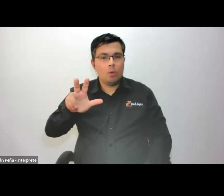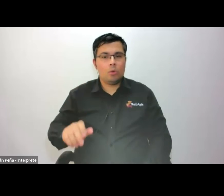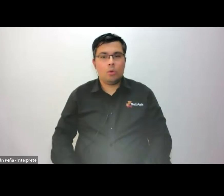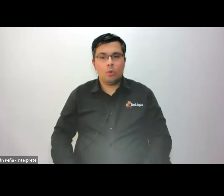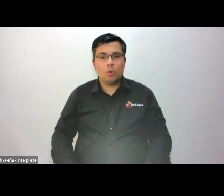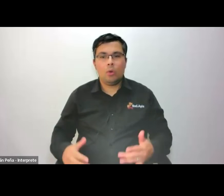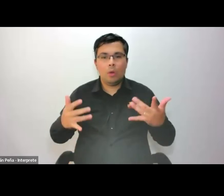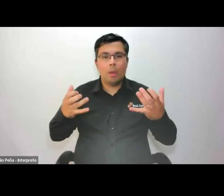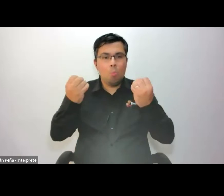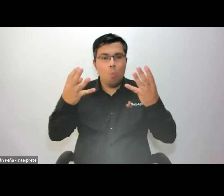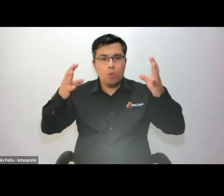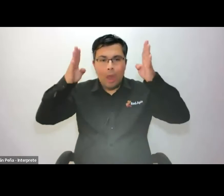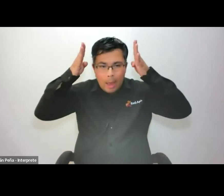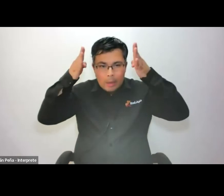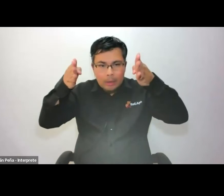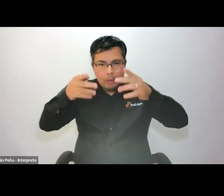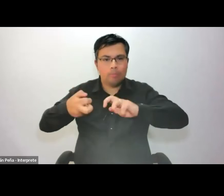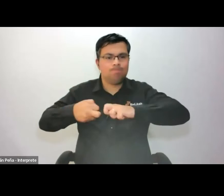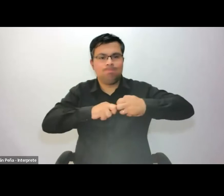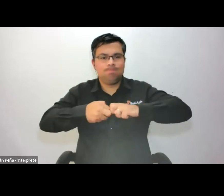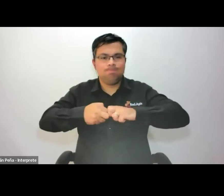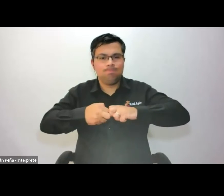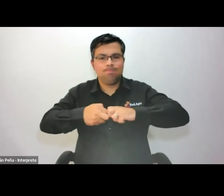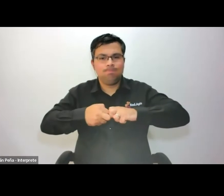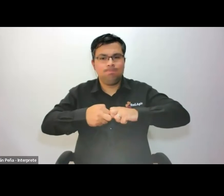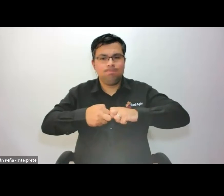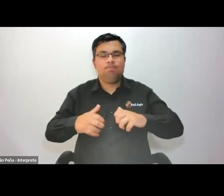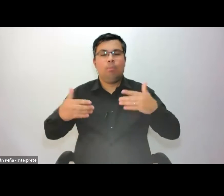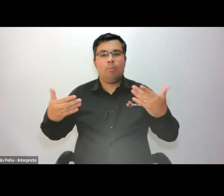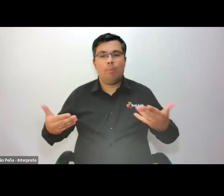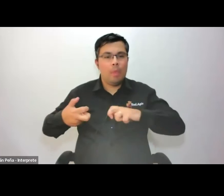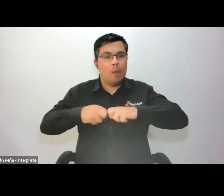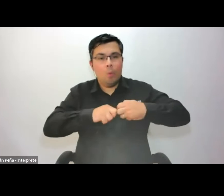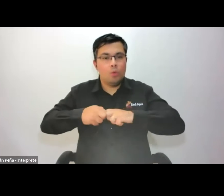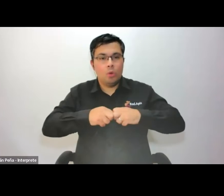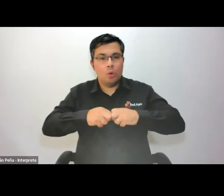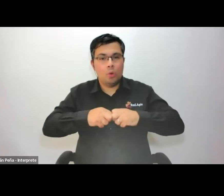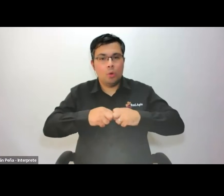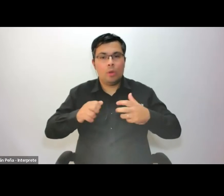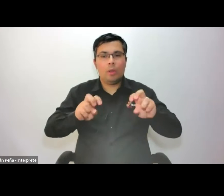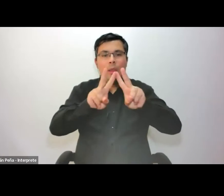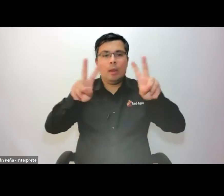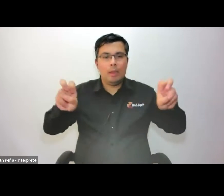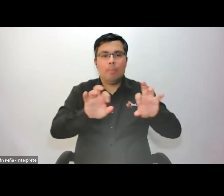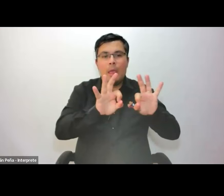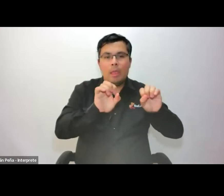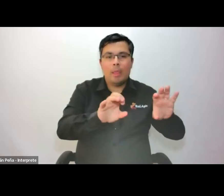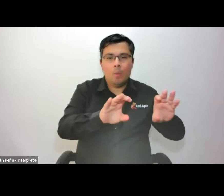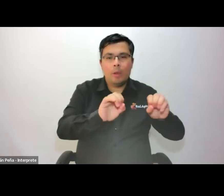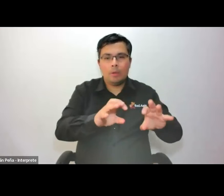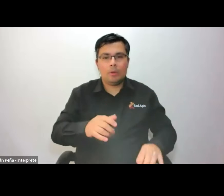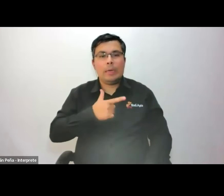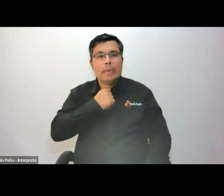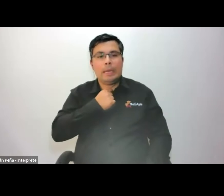que ha causado genera una discusión y un debate de la educación que queremos tener. Ese oficio